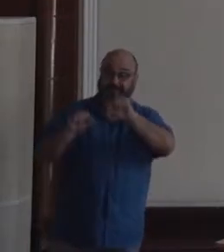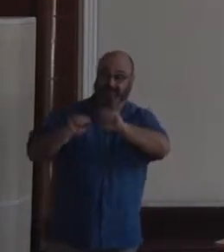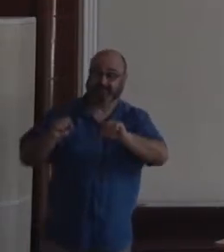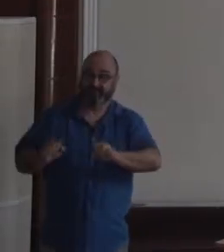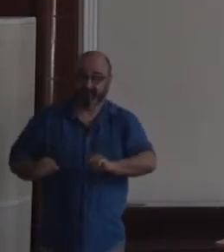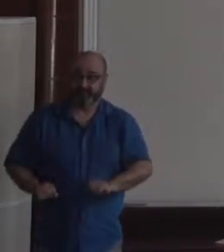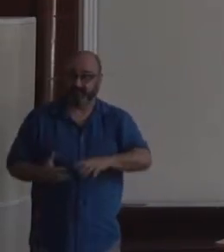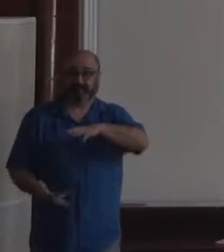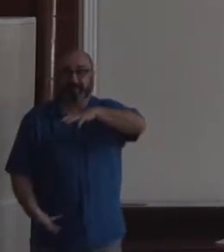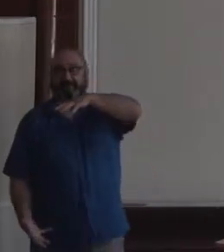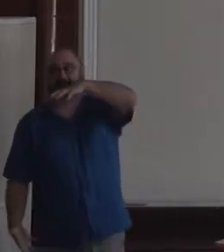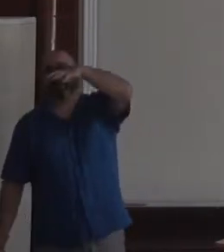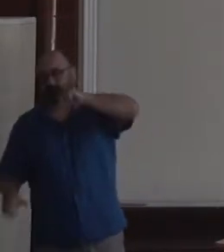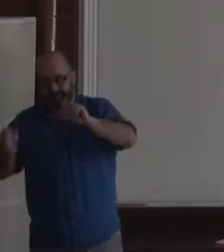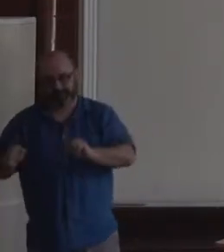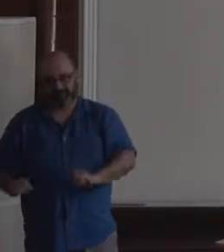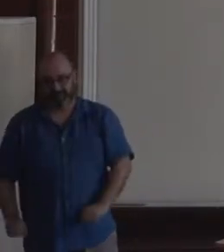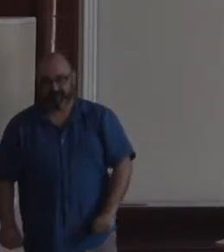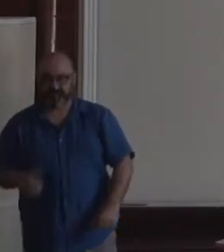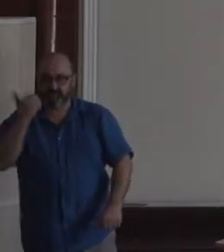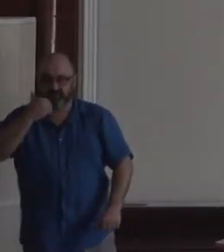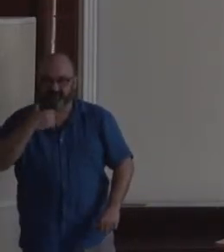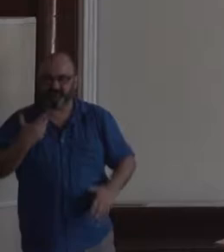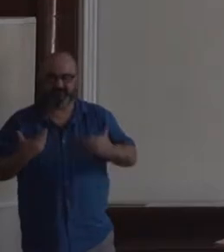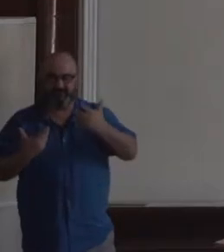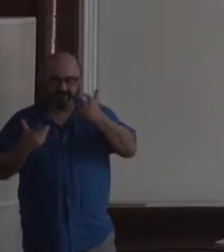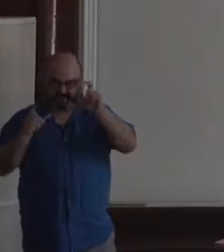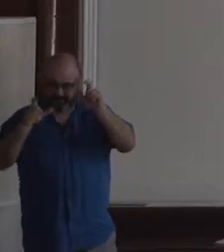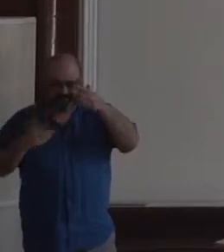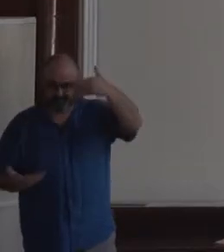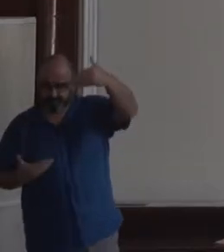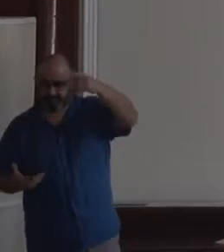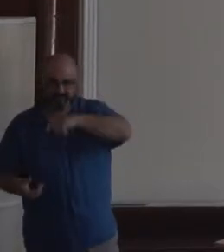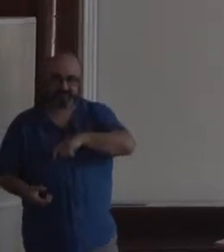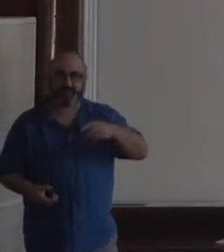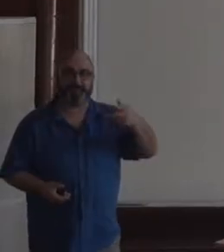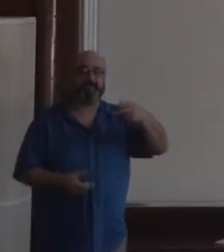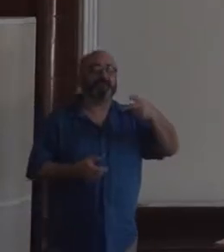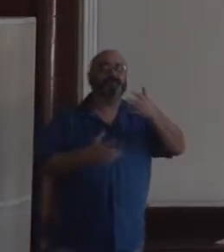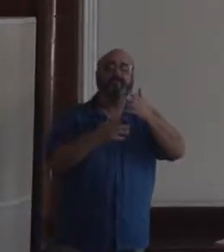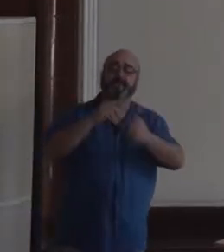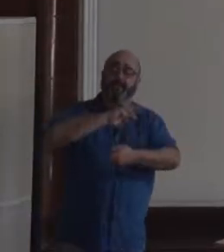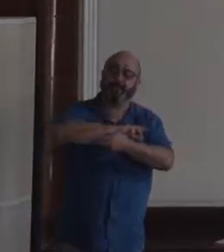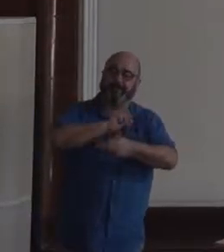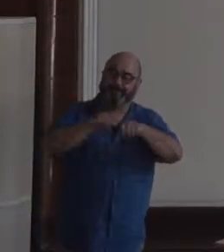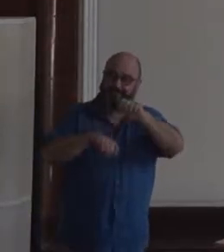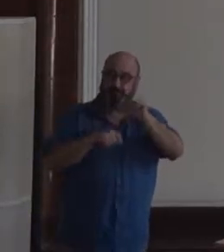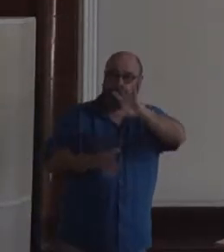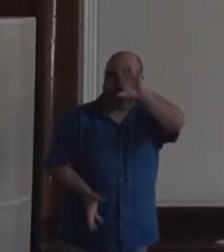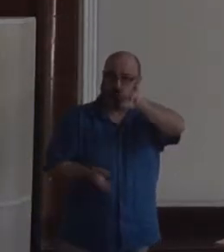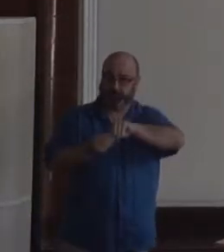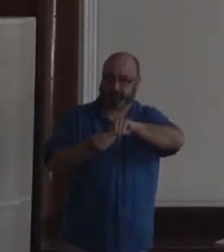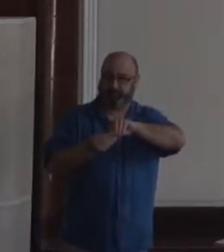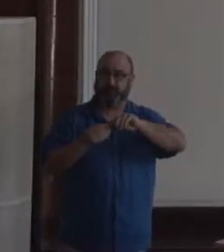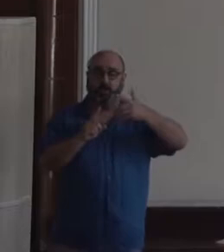qui va nettoyer les choses qui sont ancrées dans le setup. Ce ne sera pas forcément lisible. Avec PyTest, on peut regrouper les noms, les deux, la mise en